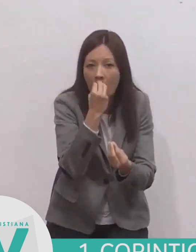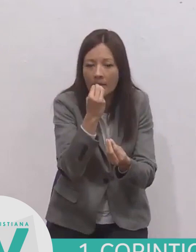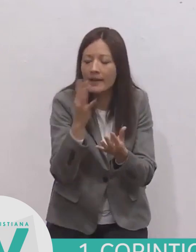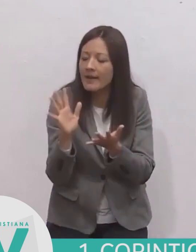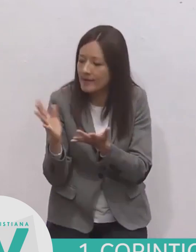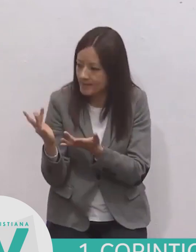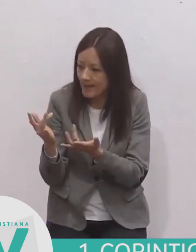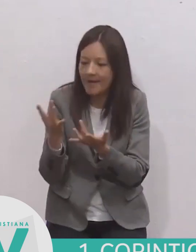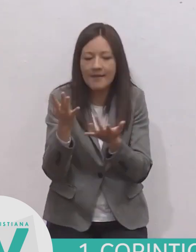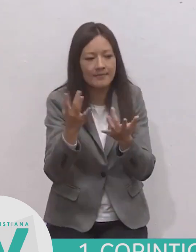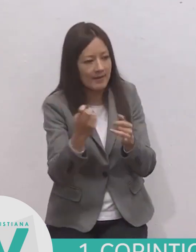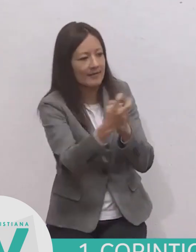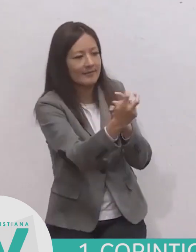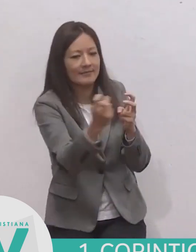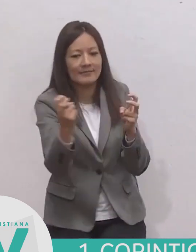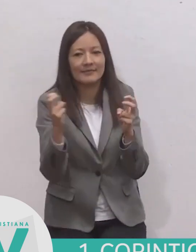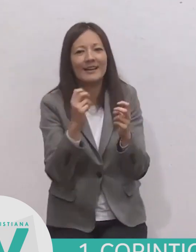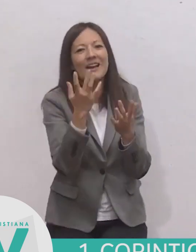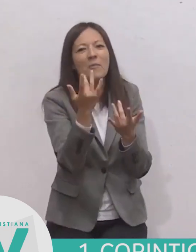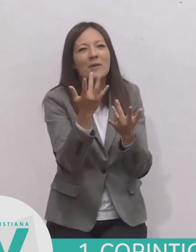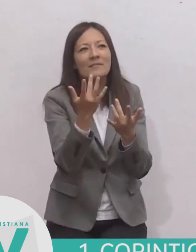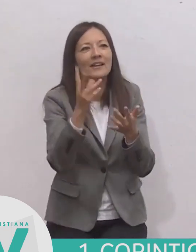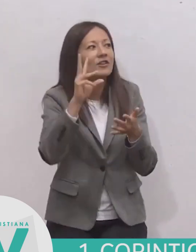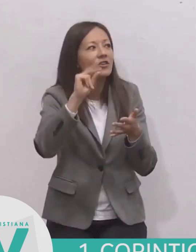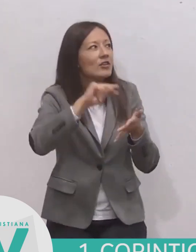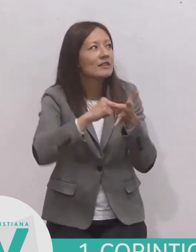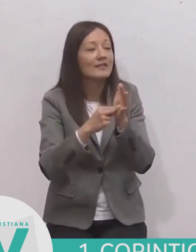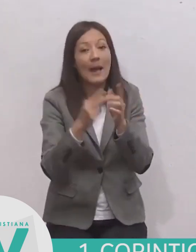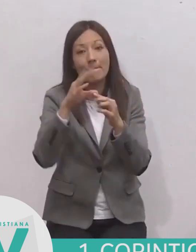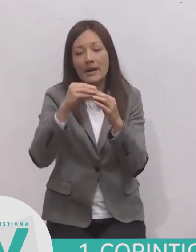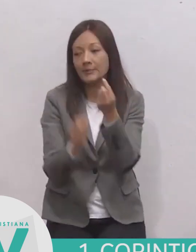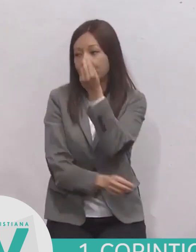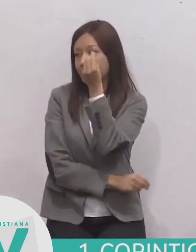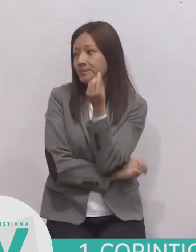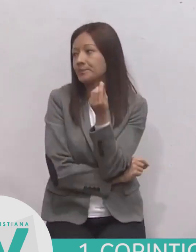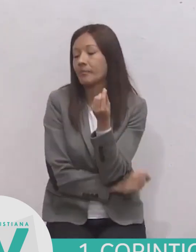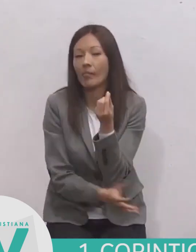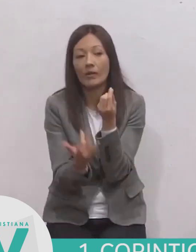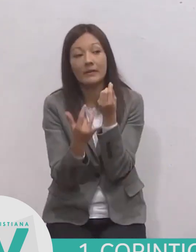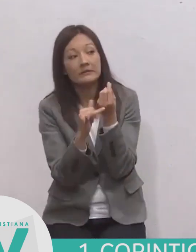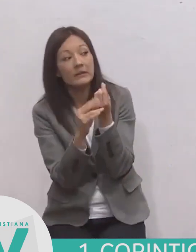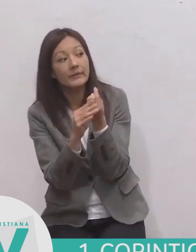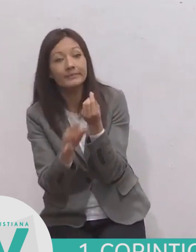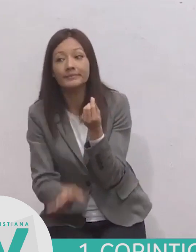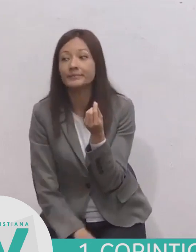otros. Ojo, aquí cuando dice esperaos unos a otros, no es que entonces todos cojan el pan y esperen a que todos tengan el pan, y